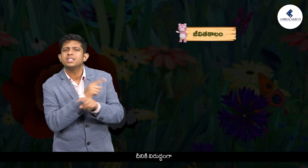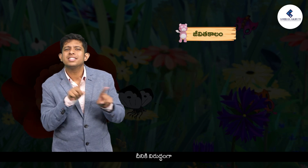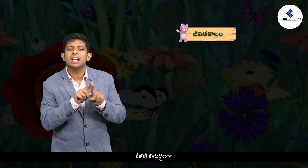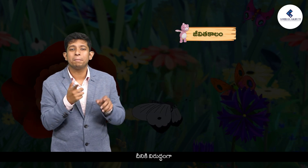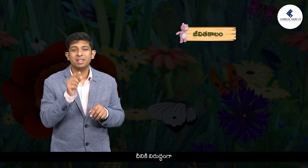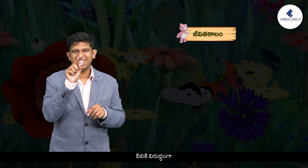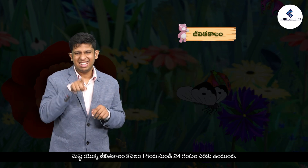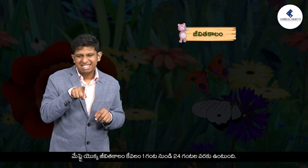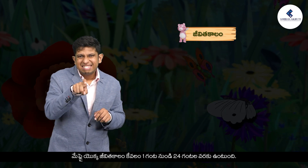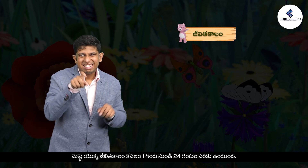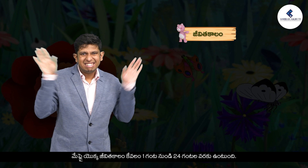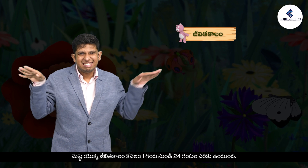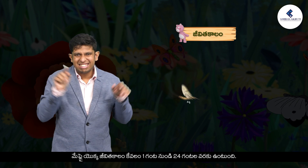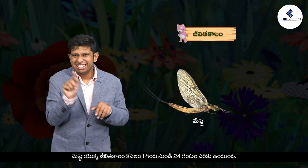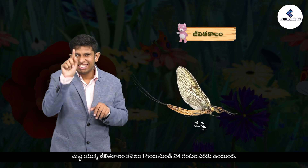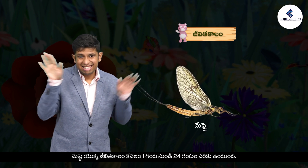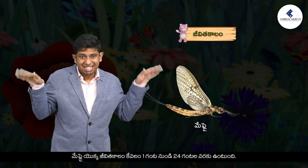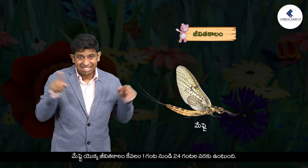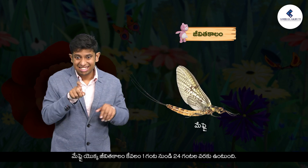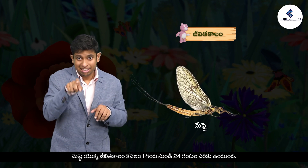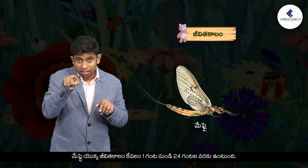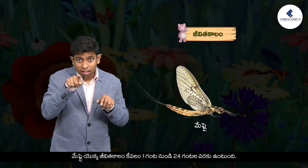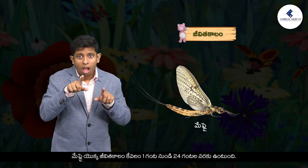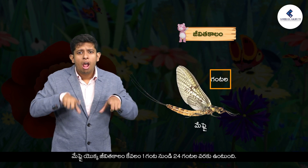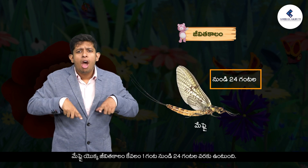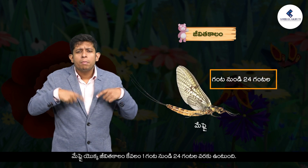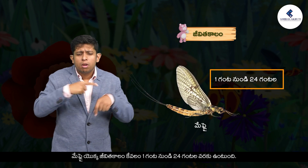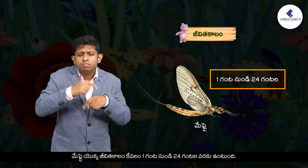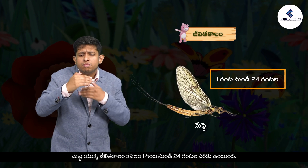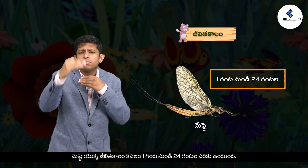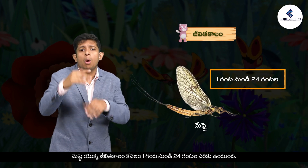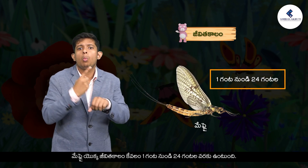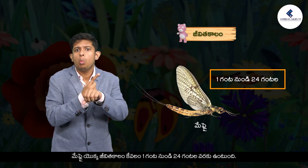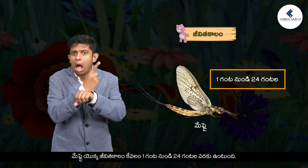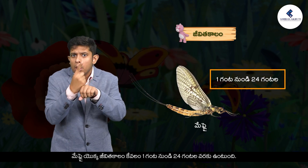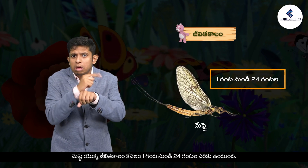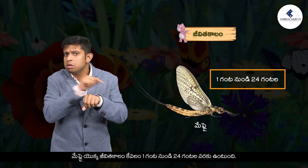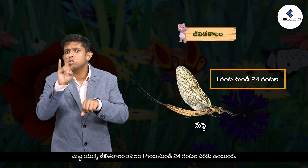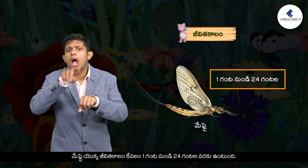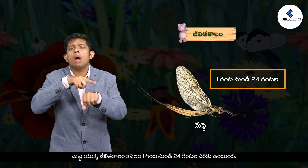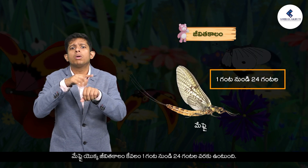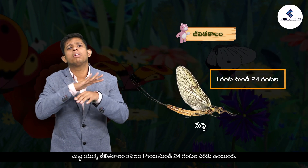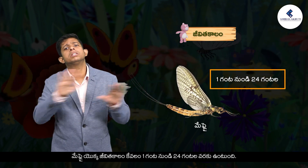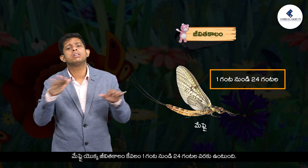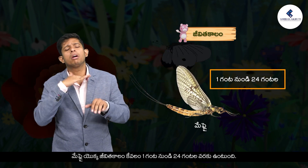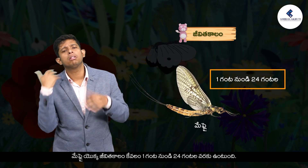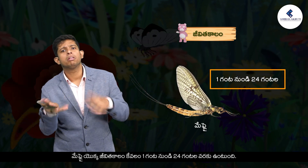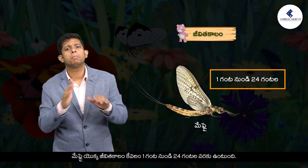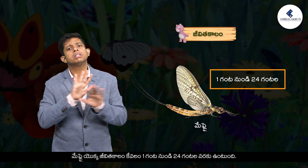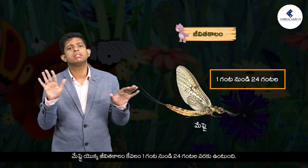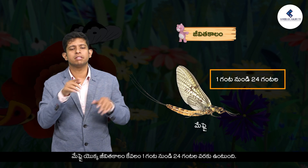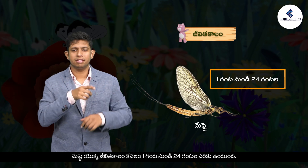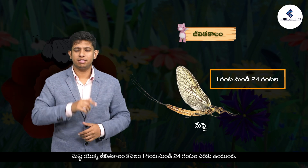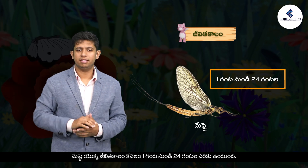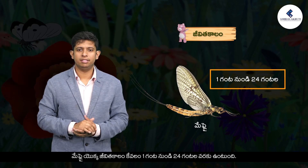దీనికి విరుద్ధంగా మేఫ్లై యొక్క జీవితకాలం కేవలం 1 గంట నుండి 24 గంటల వరకు ఉంటుంది.